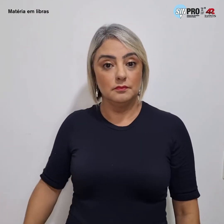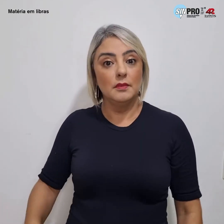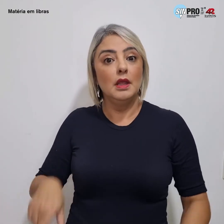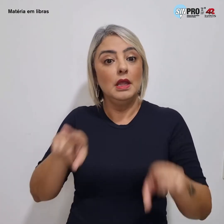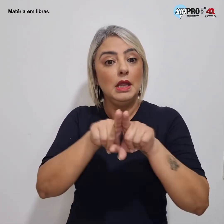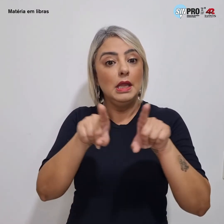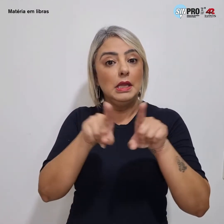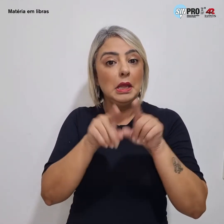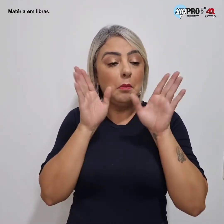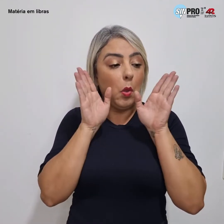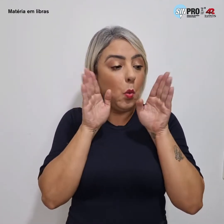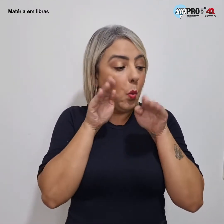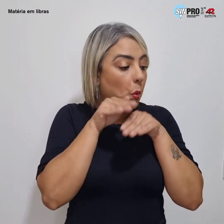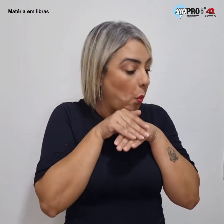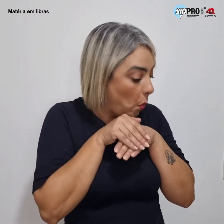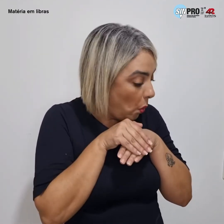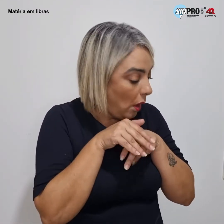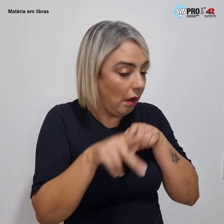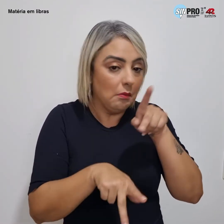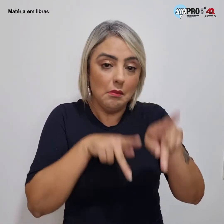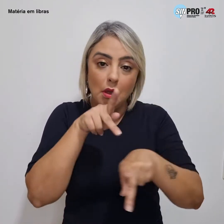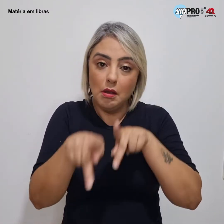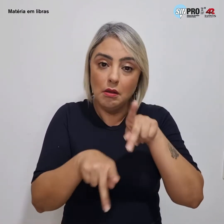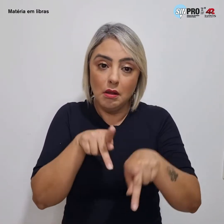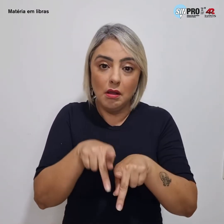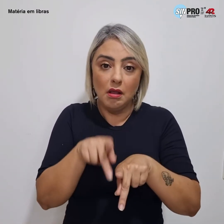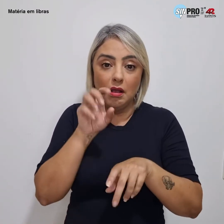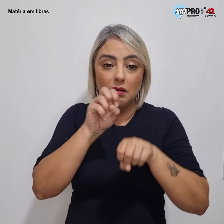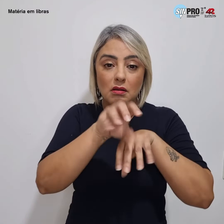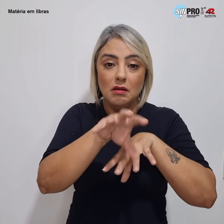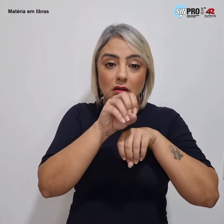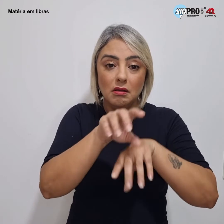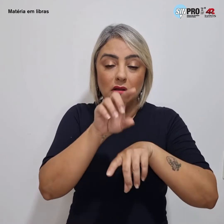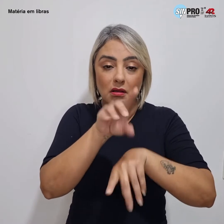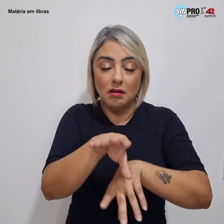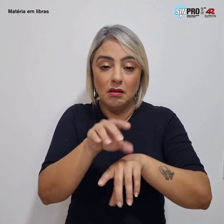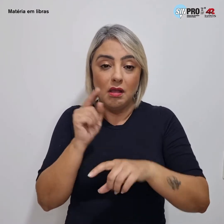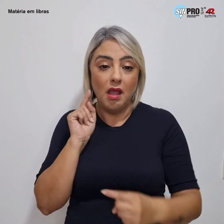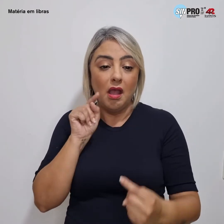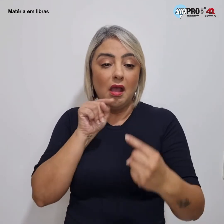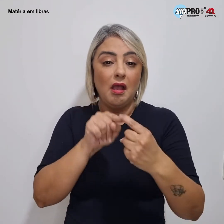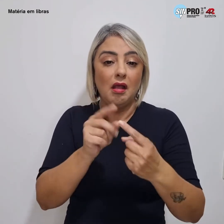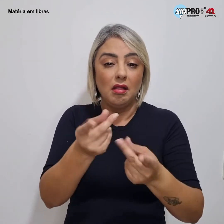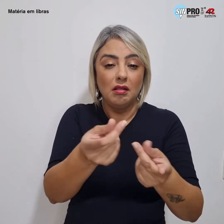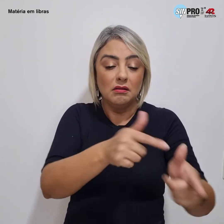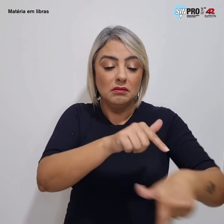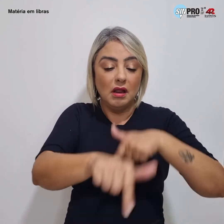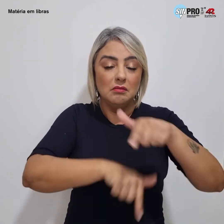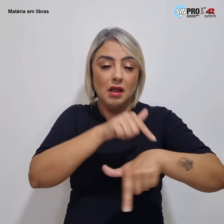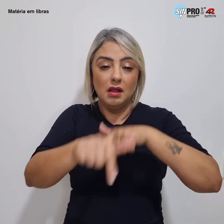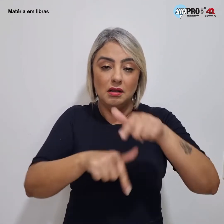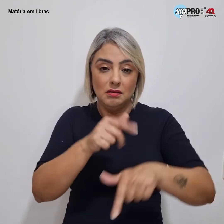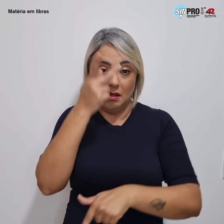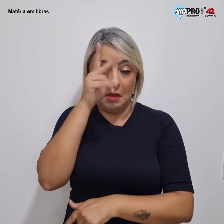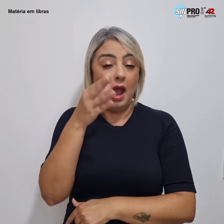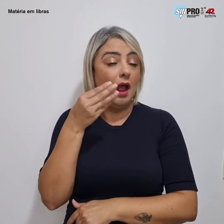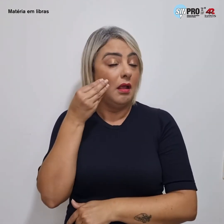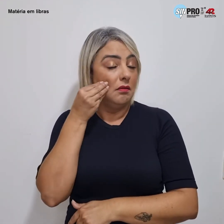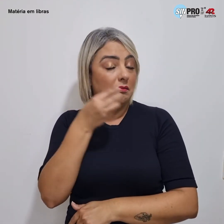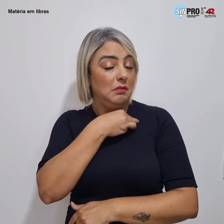públicas e de submissão da população a uma educação voltada ao mercado. Para